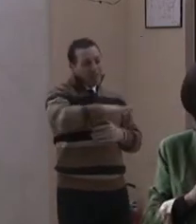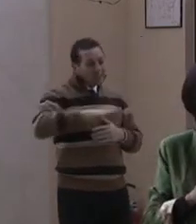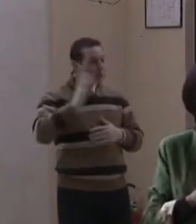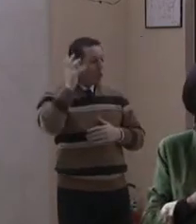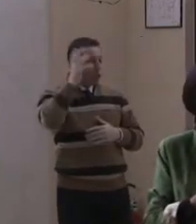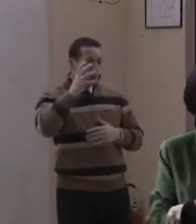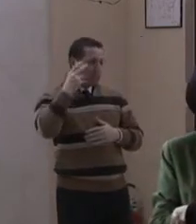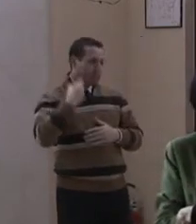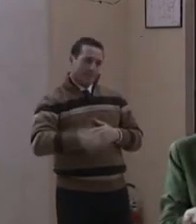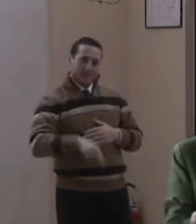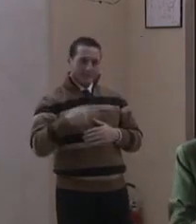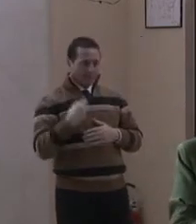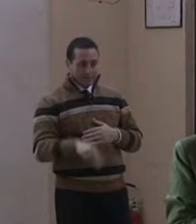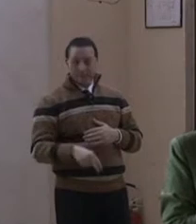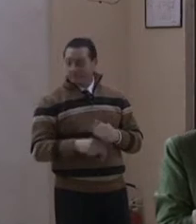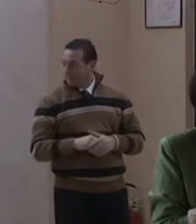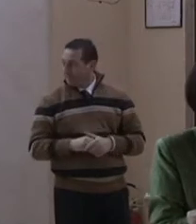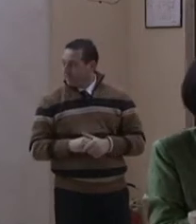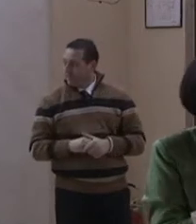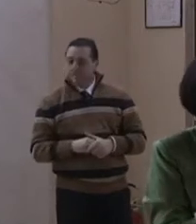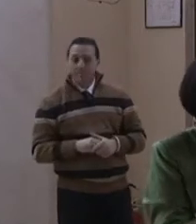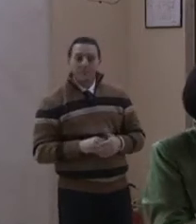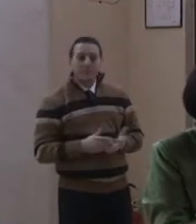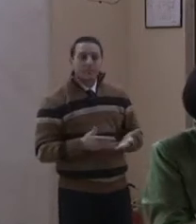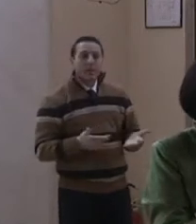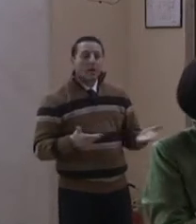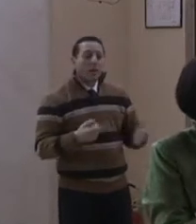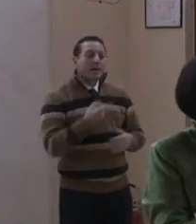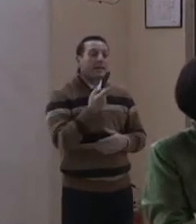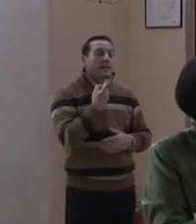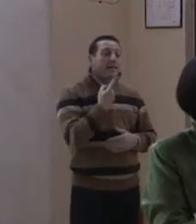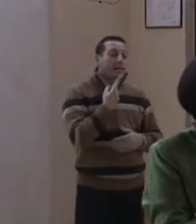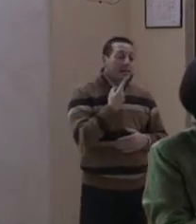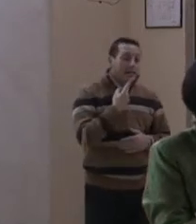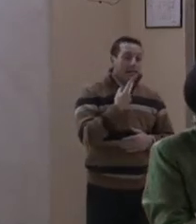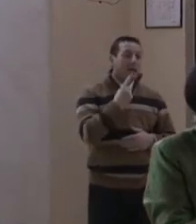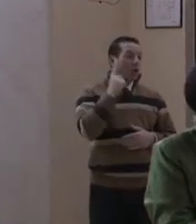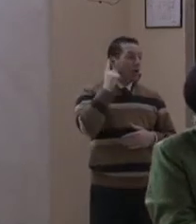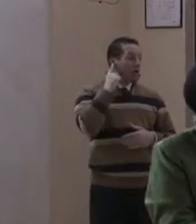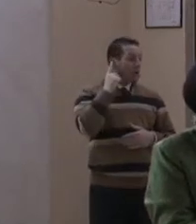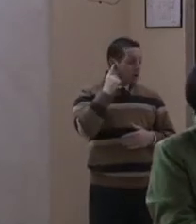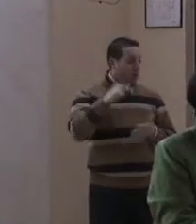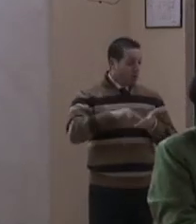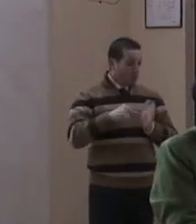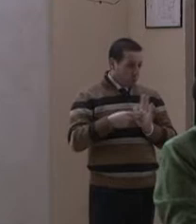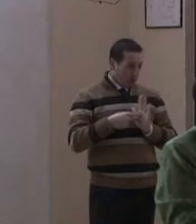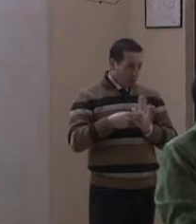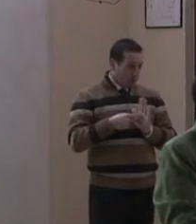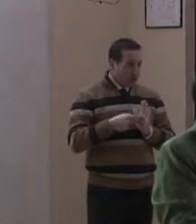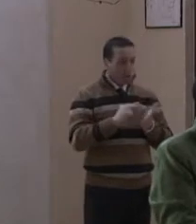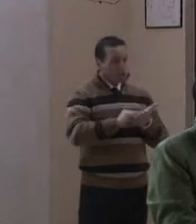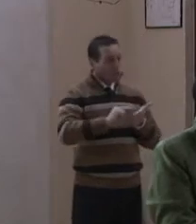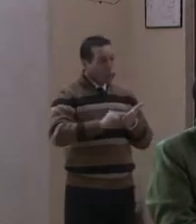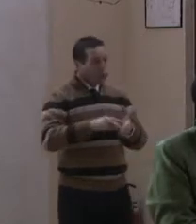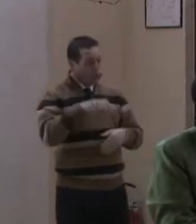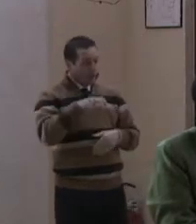così grossi i numeri, no? Per cui se è un problema uditivo, la maggior parte di quello che abbiamo dentro